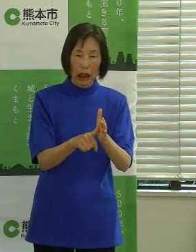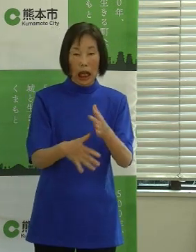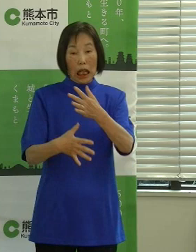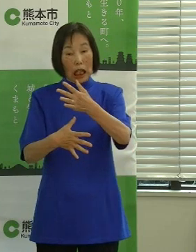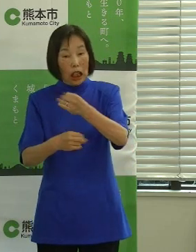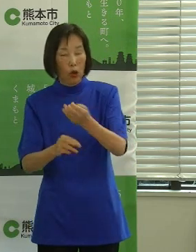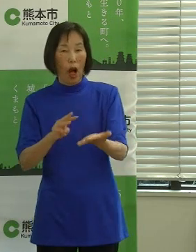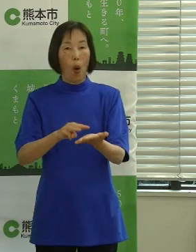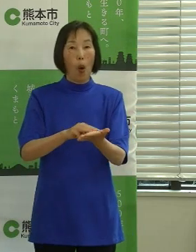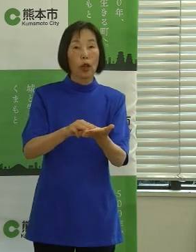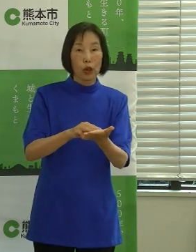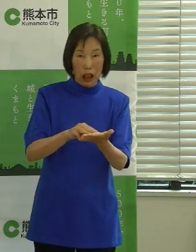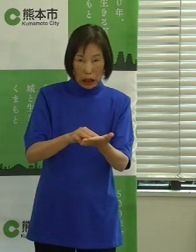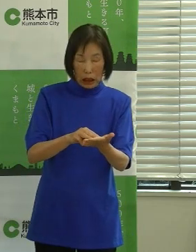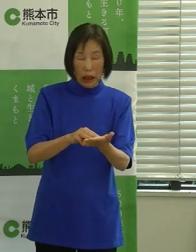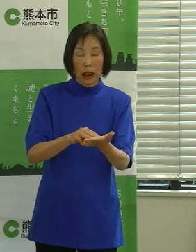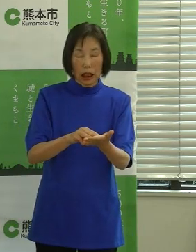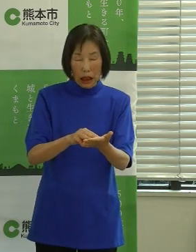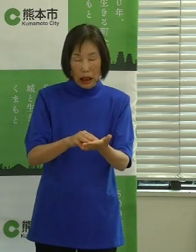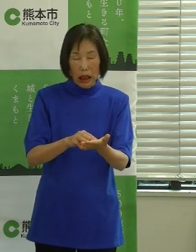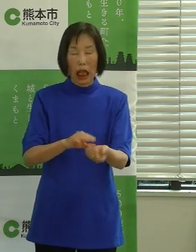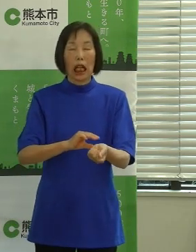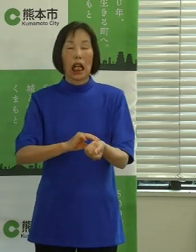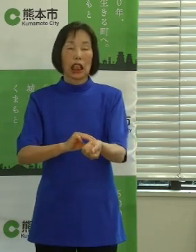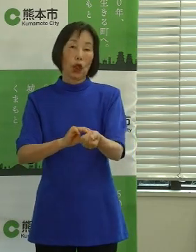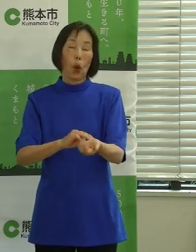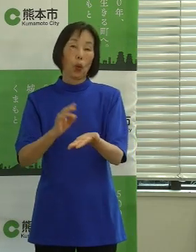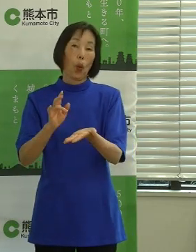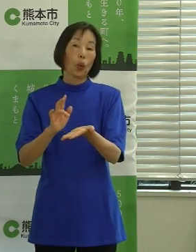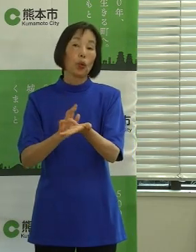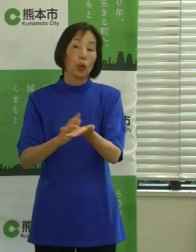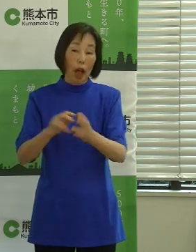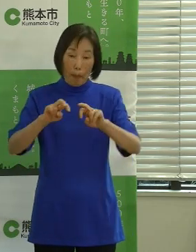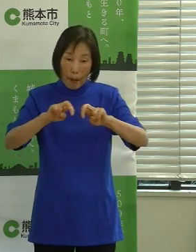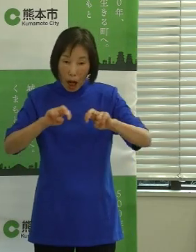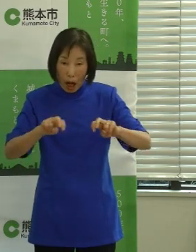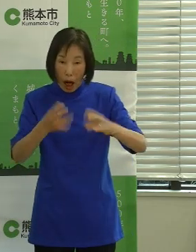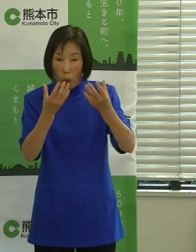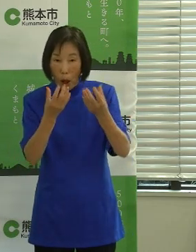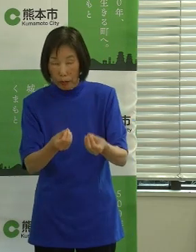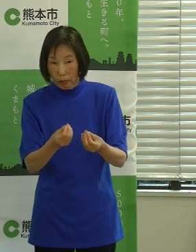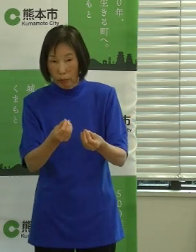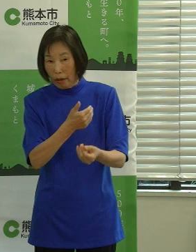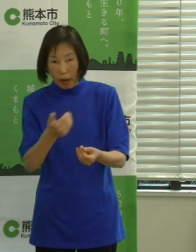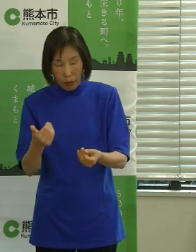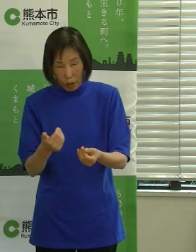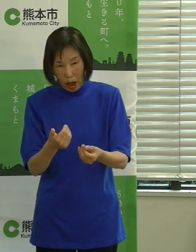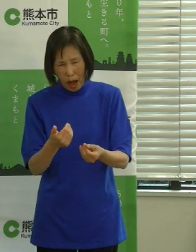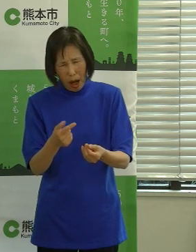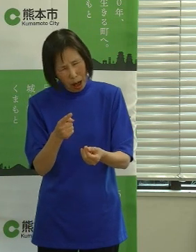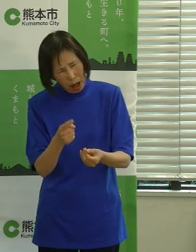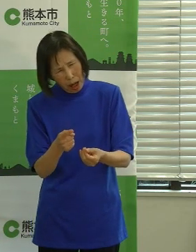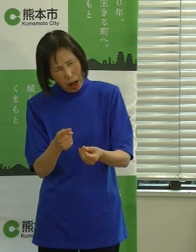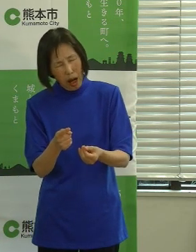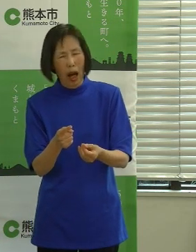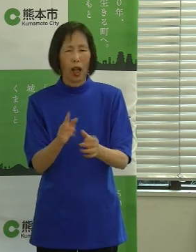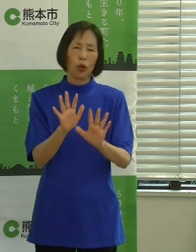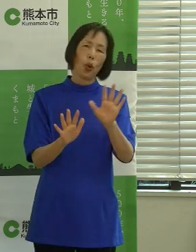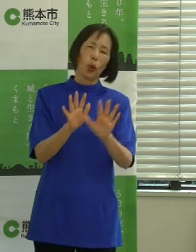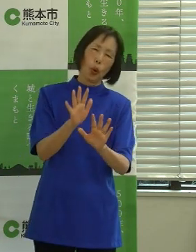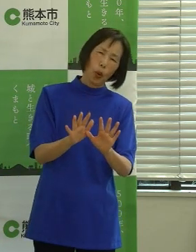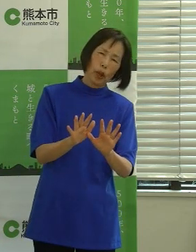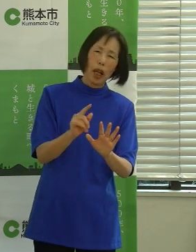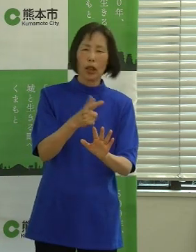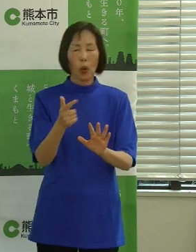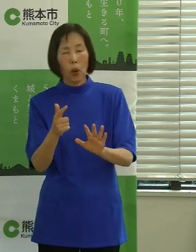のワクチンいやですね、治療薬が開発をされるかによってですね、随分、まあ、その辺が変わるということは